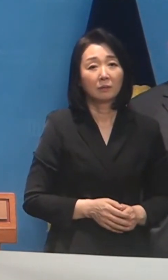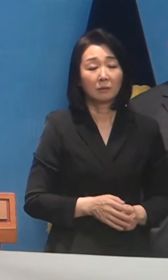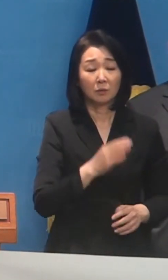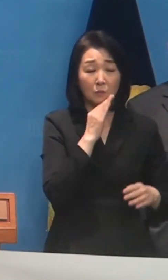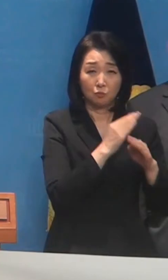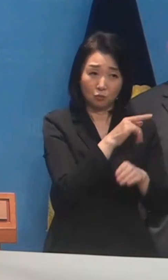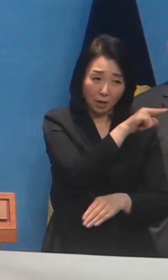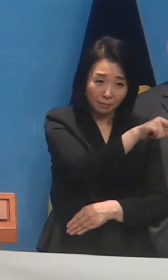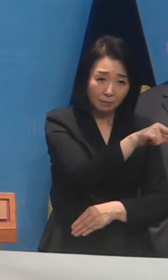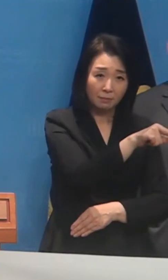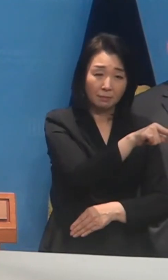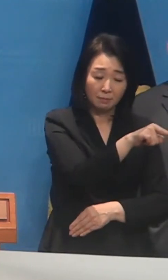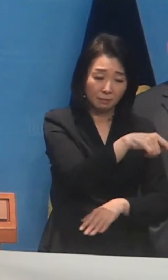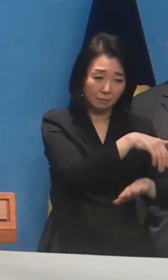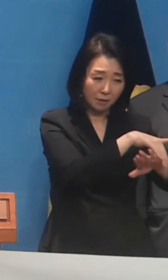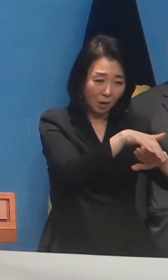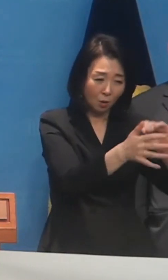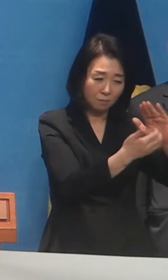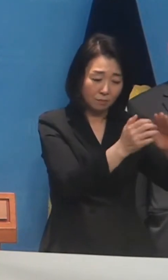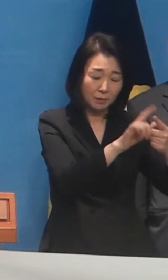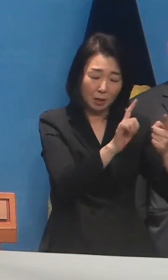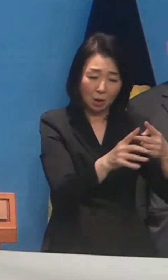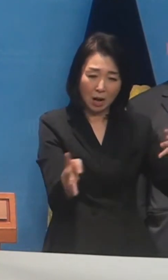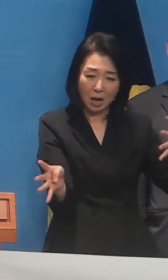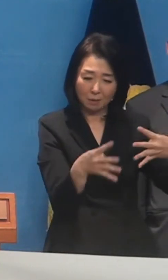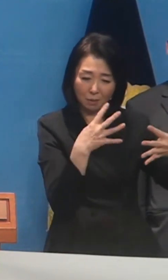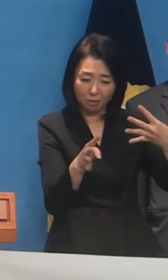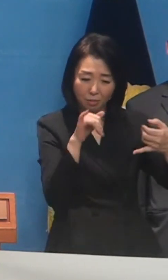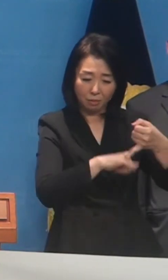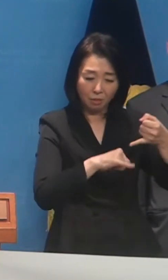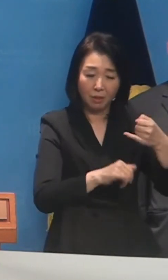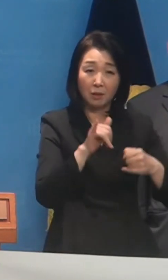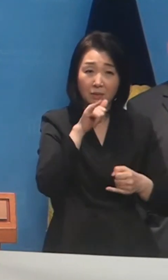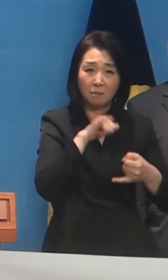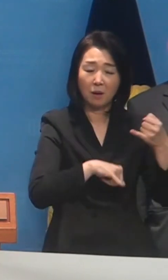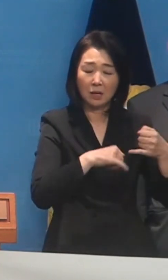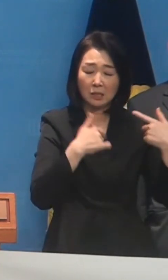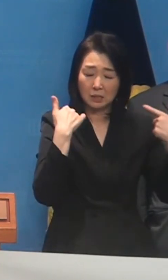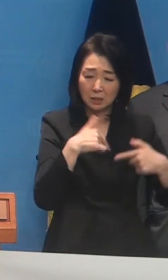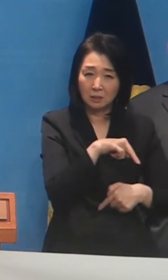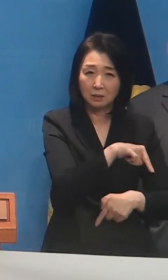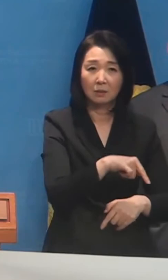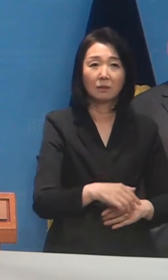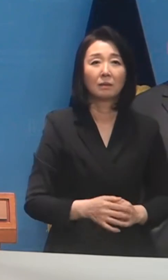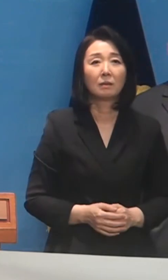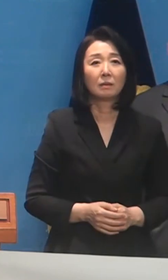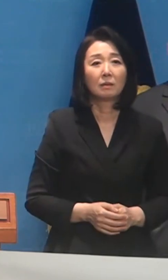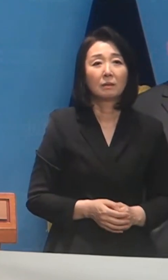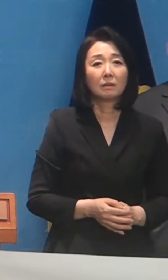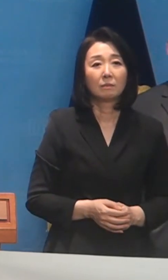그들의 의지에 의하여 언제든 합의사항을 위반하고 파기를 일삼아왔던 것이다.